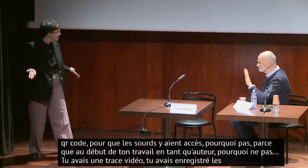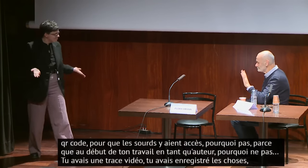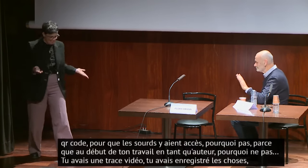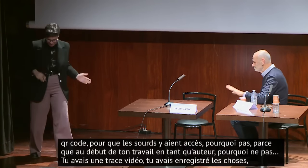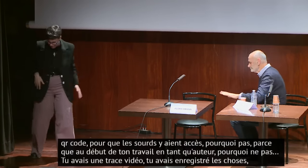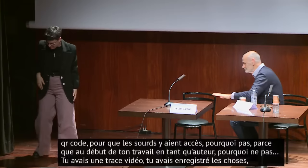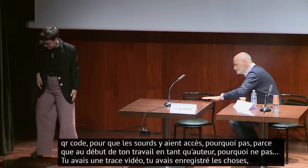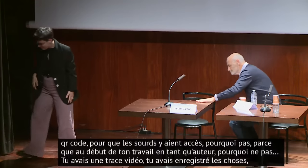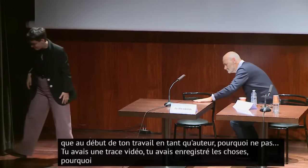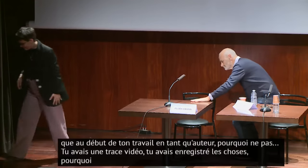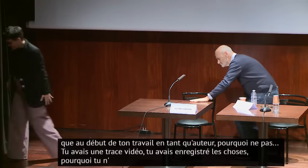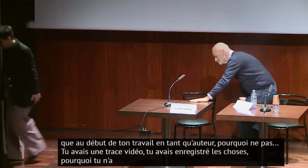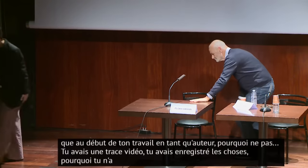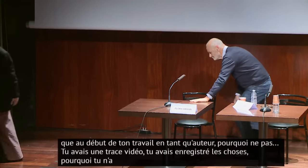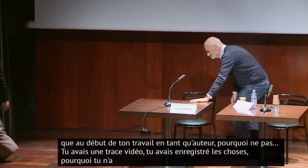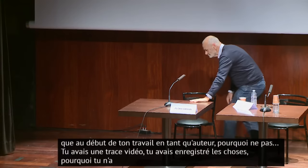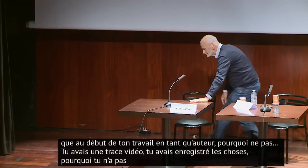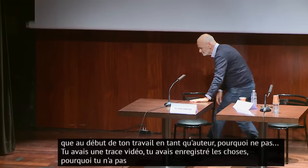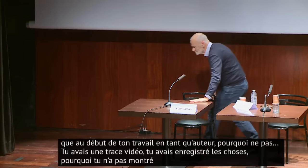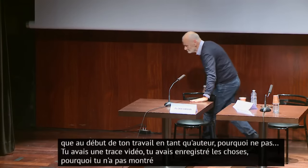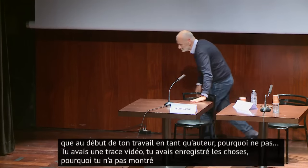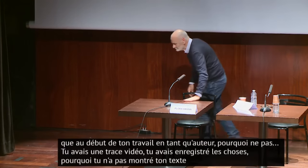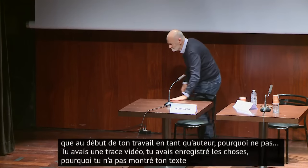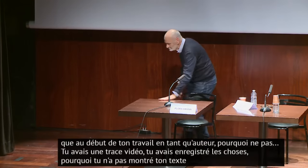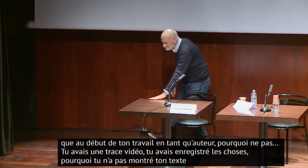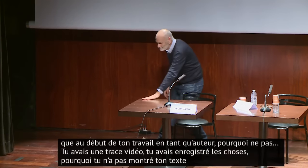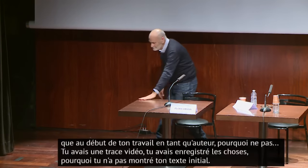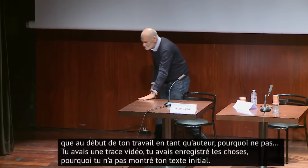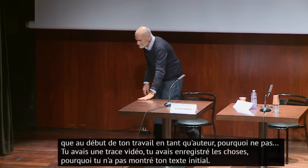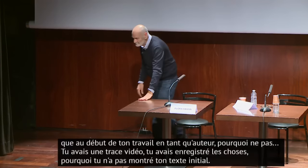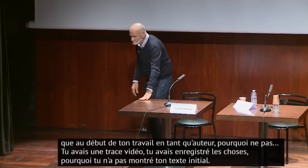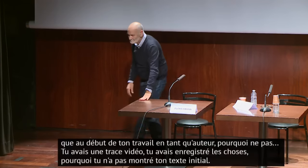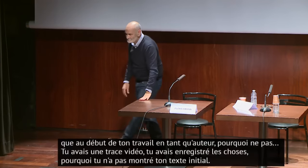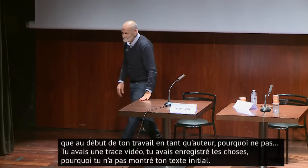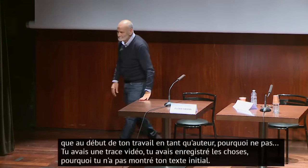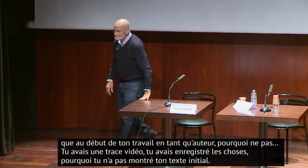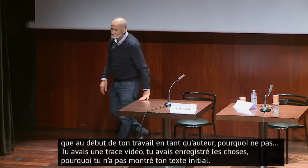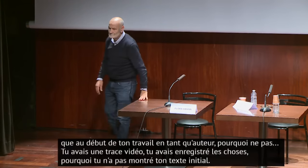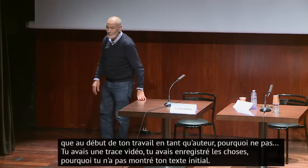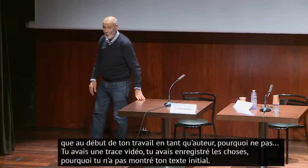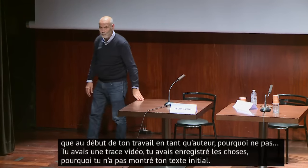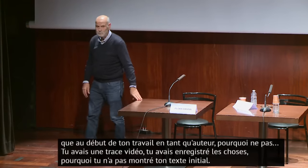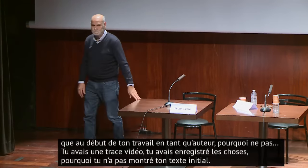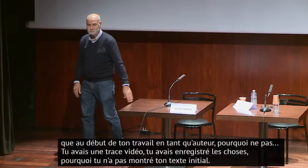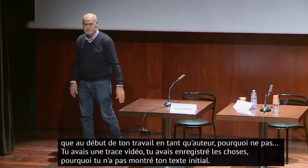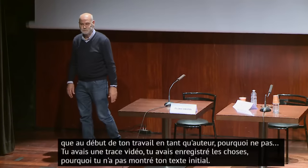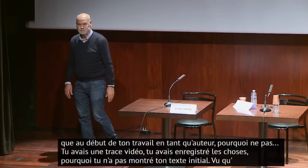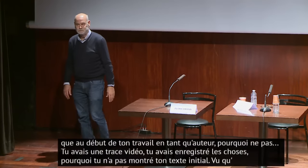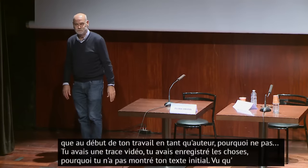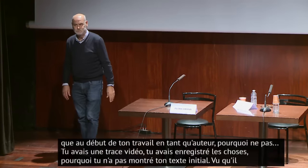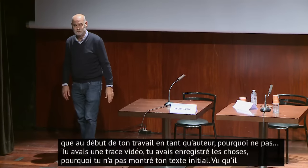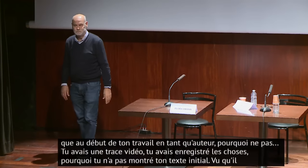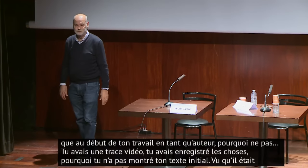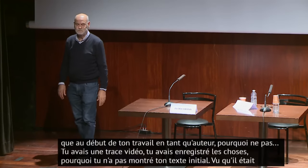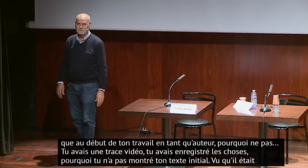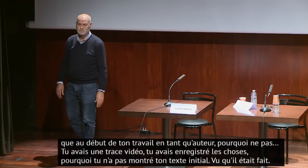texte initial, hein, puisqu'il était fait, puisque c'était ça que tu envoyais à la traductrice.